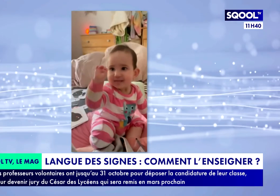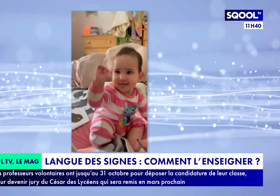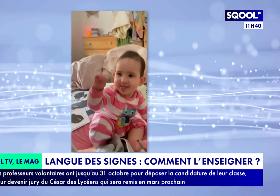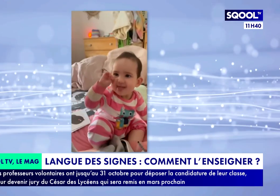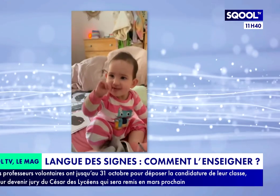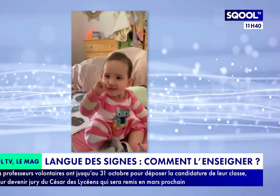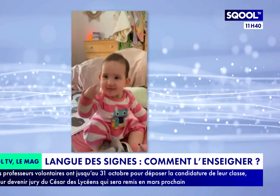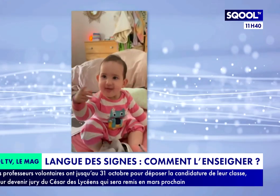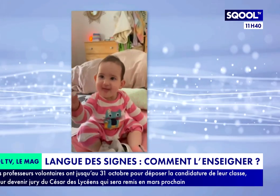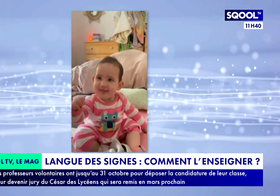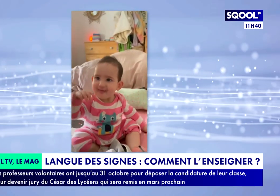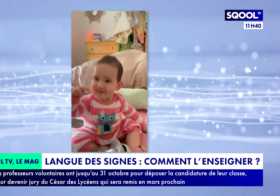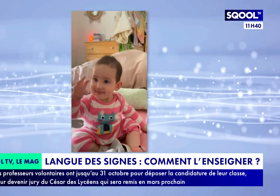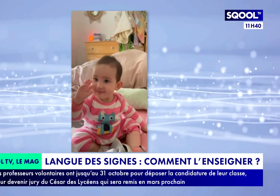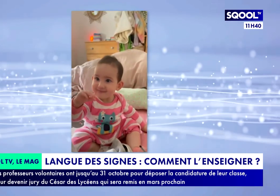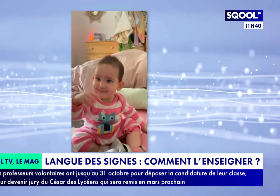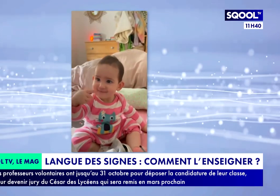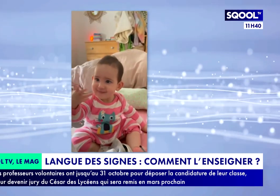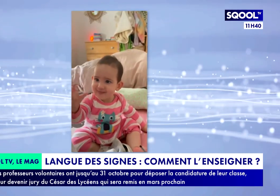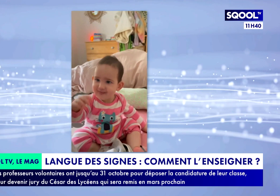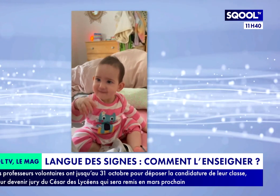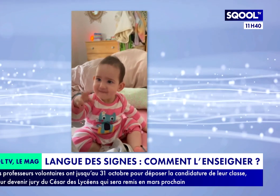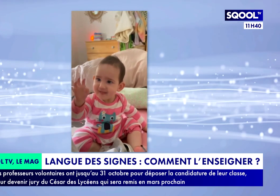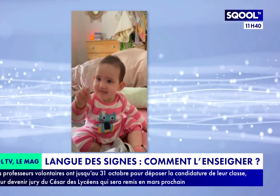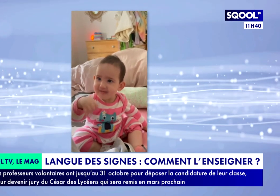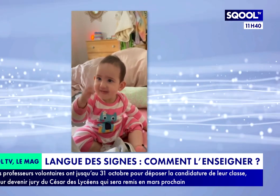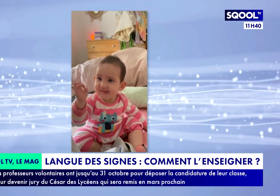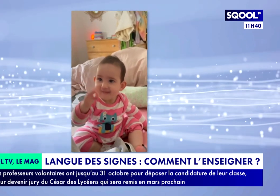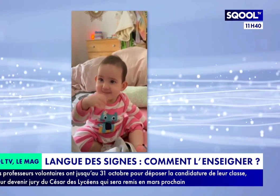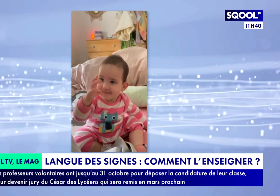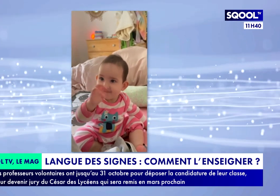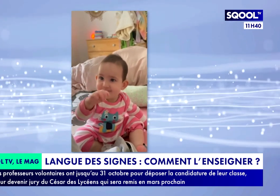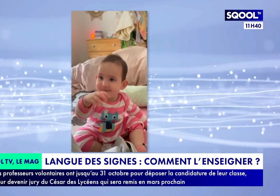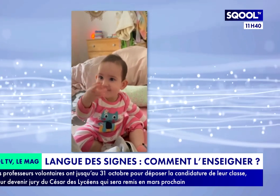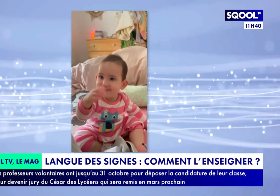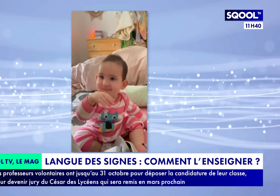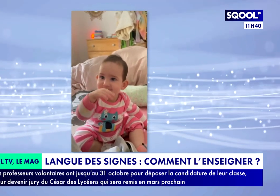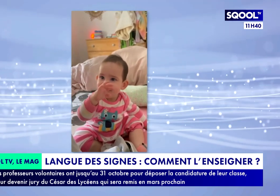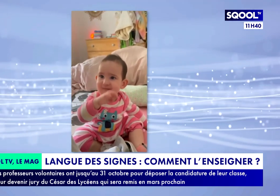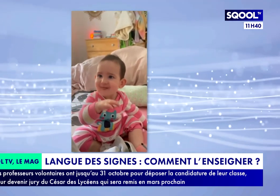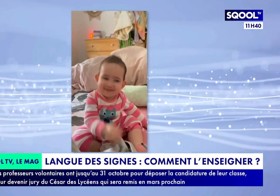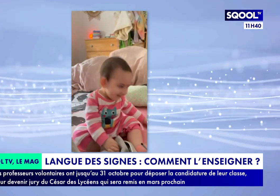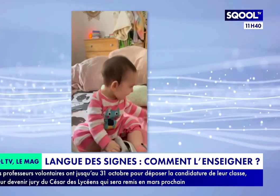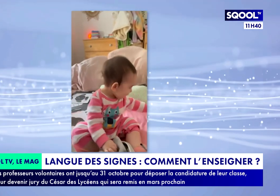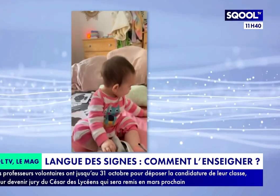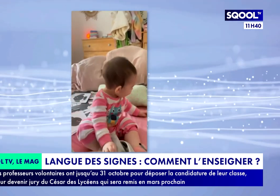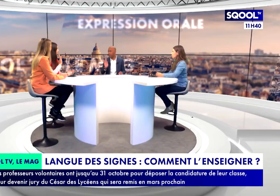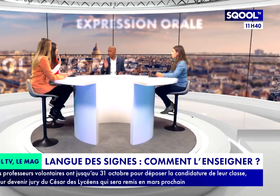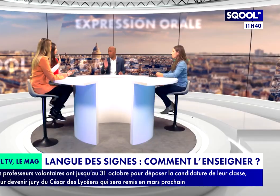viennent de la langue des signes française. Quand vous dites là comme ça, on place sa main en... Alors je mets là comme ça, mais je ne pas si je la mets bien. On place sa main en B, ça veut dire quoi